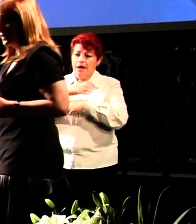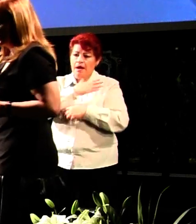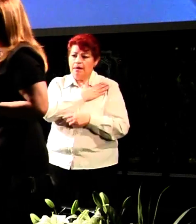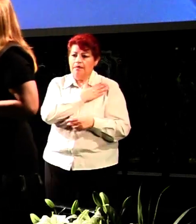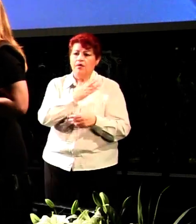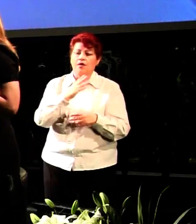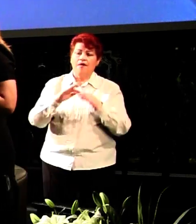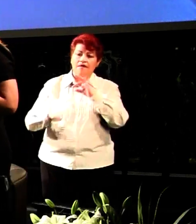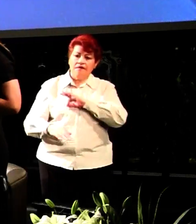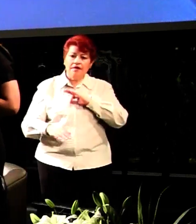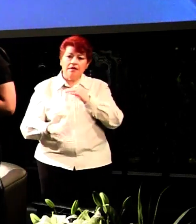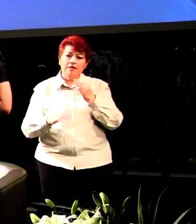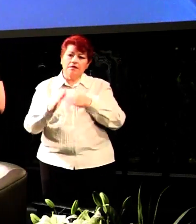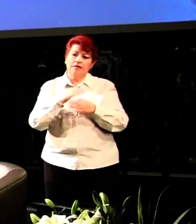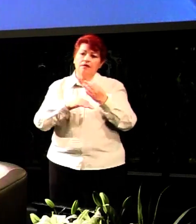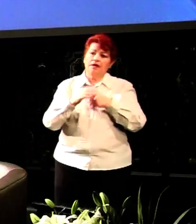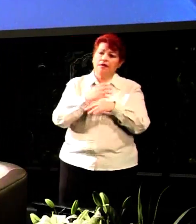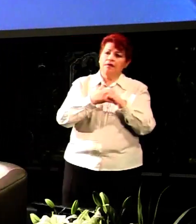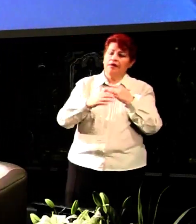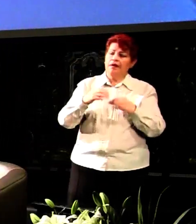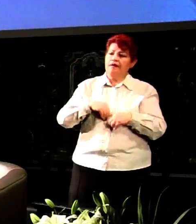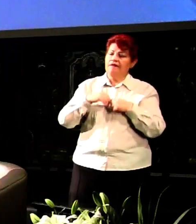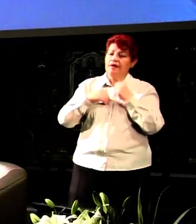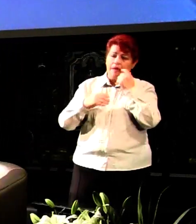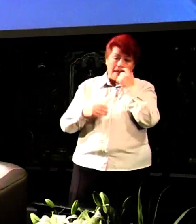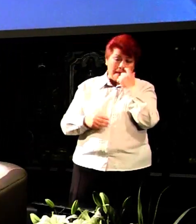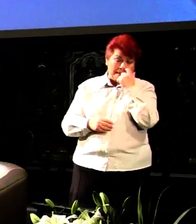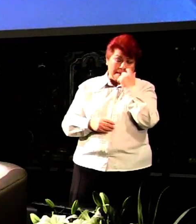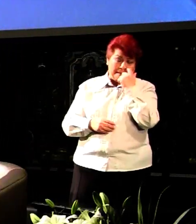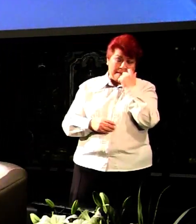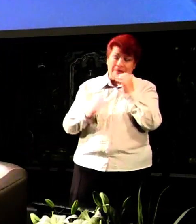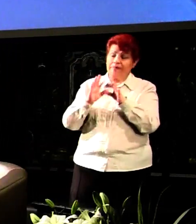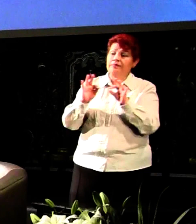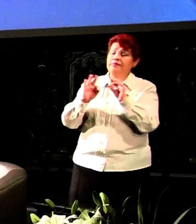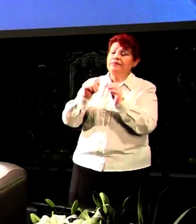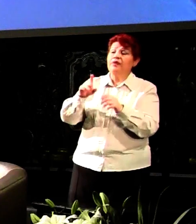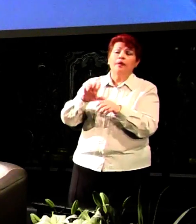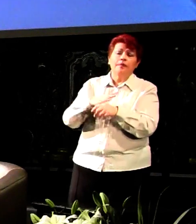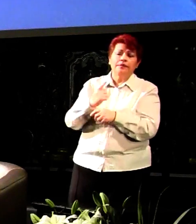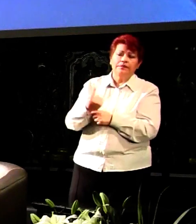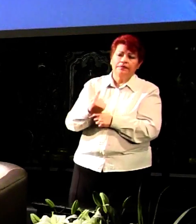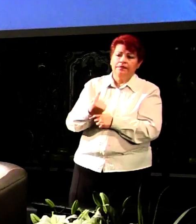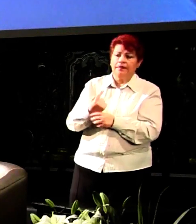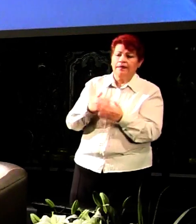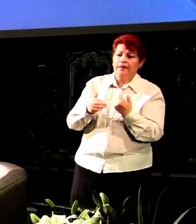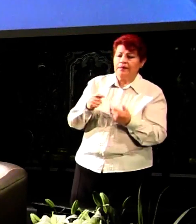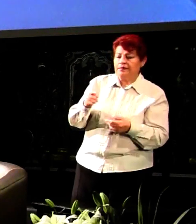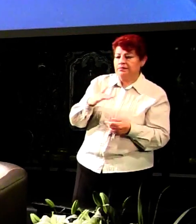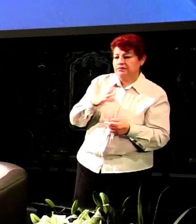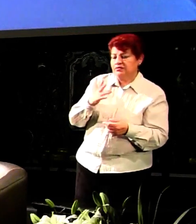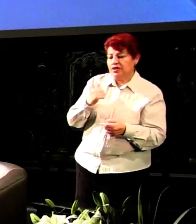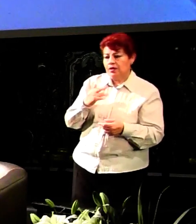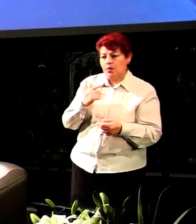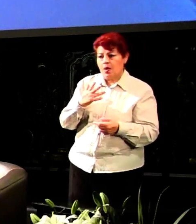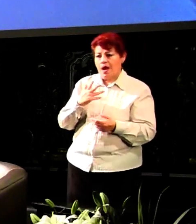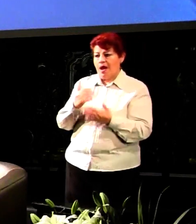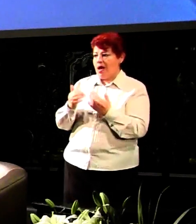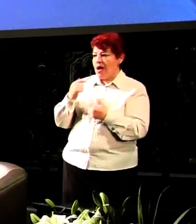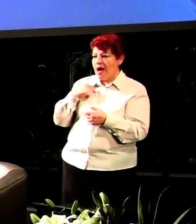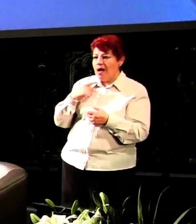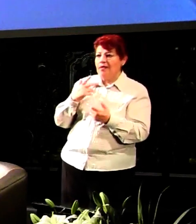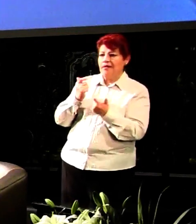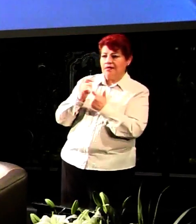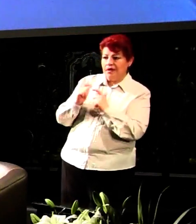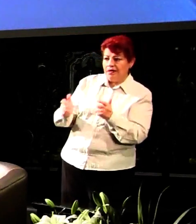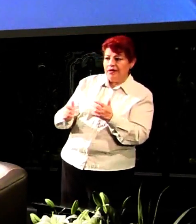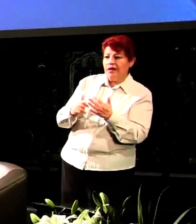y felicidad en todos los aspectos de la vida. ¿Por qué es lo más importante? Porque si no es algo que se pudiera desarrollar